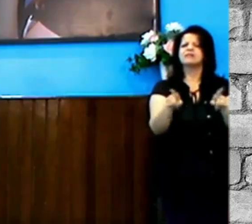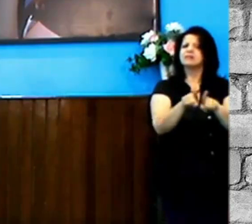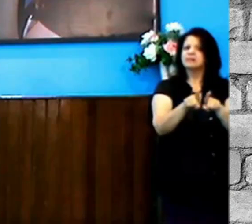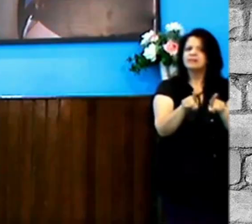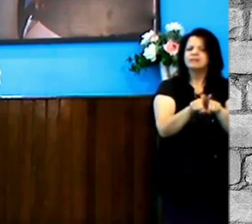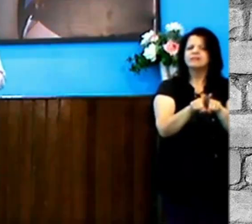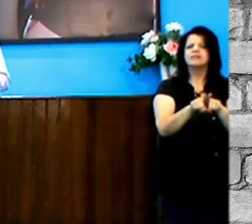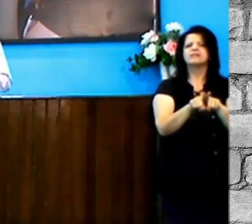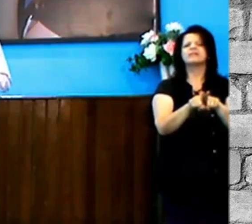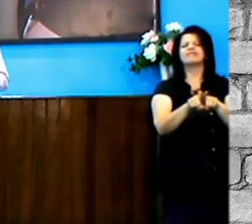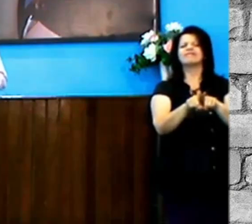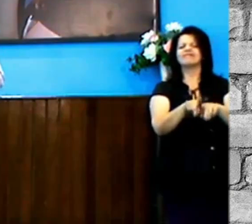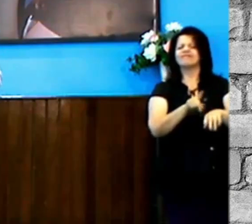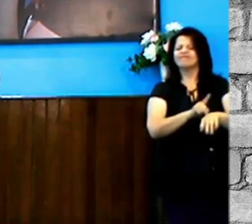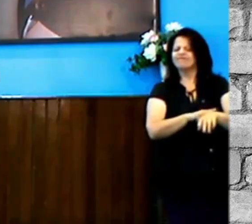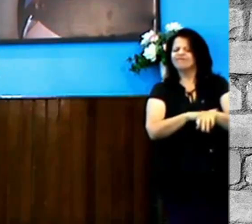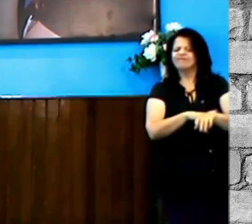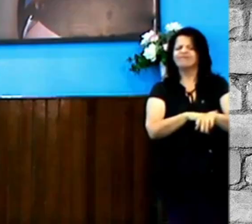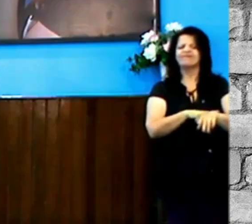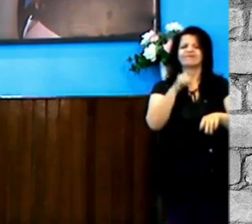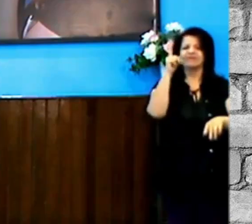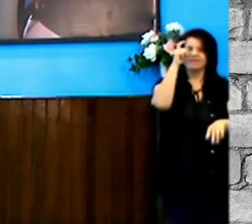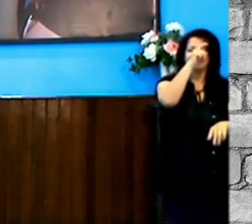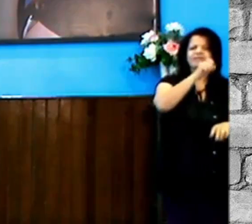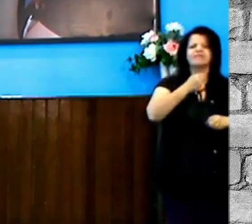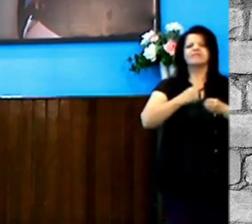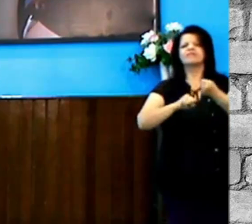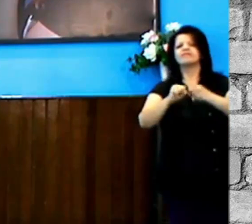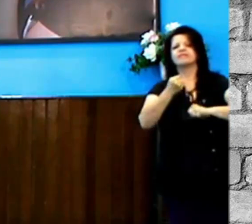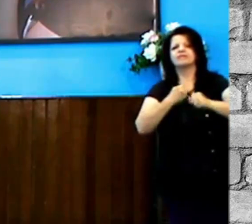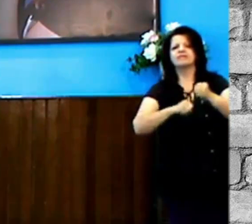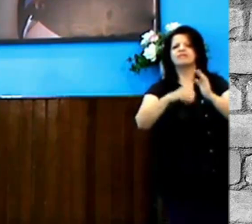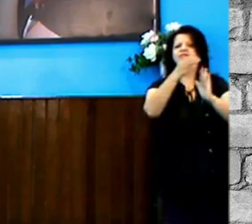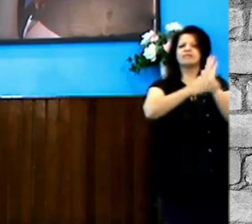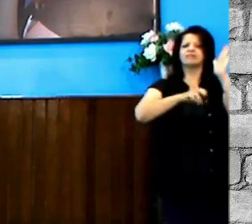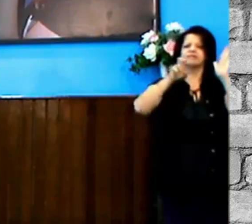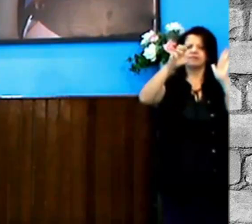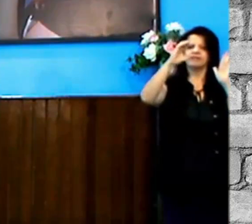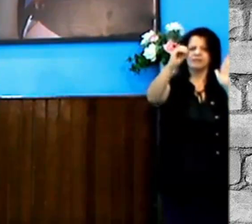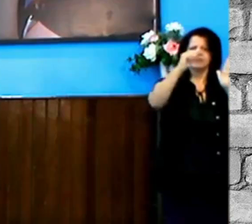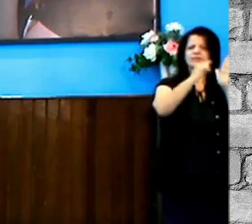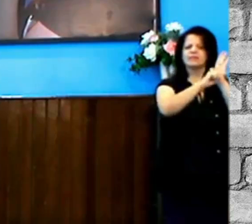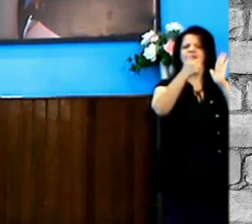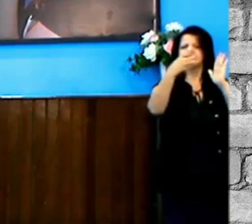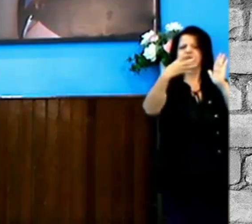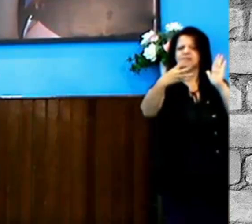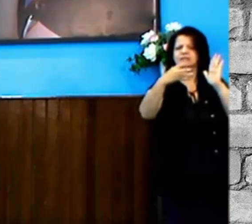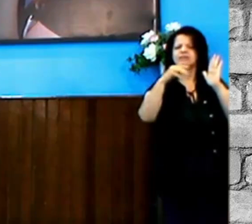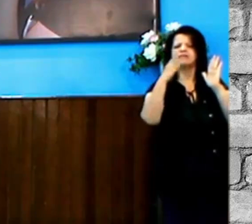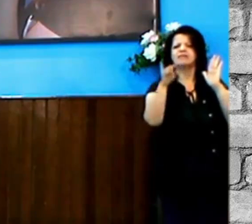que eu gosto muito nesses momentos é o Salmo 50, versículos 14 e 15. A Bíblia